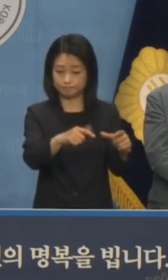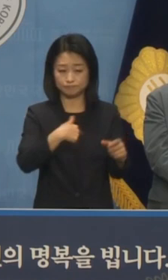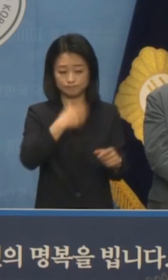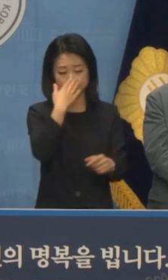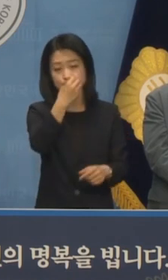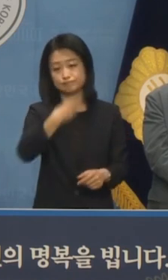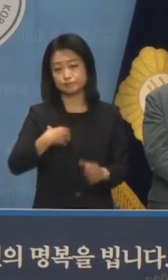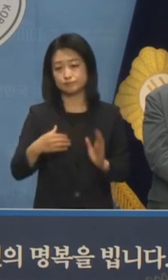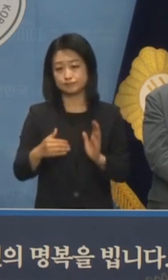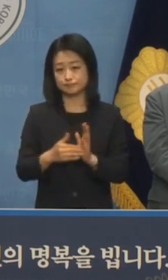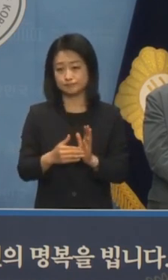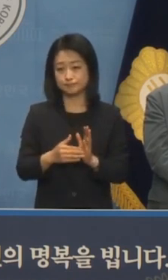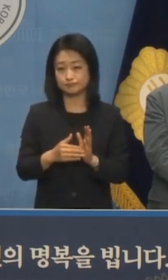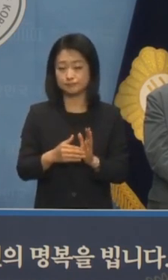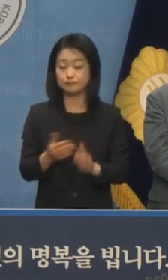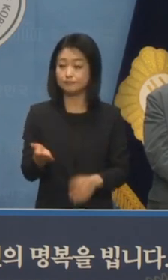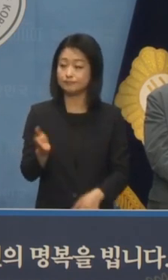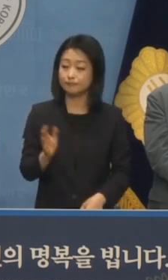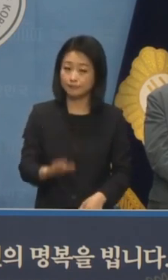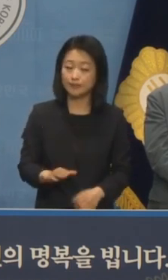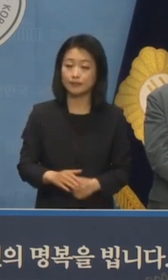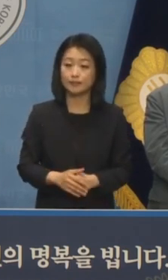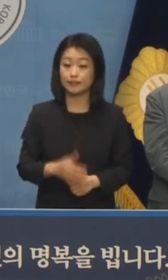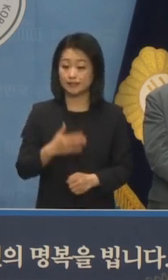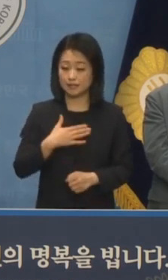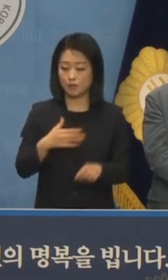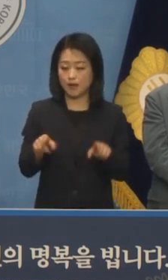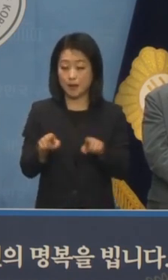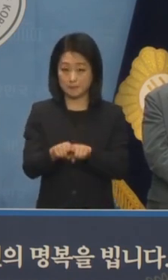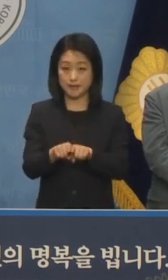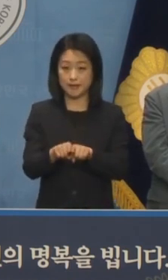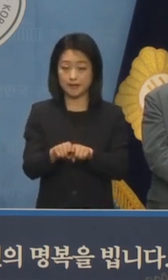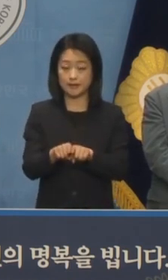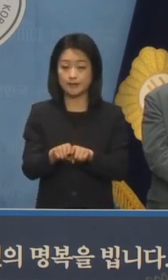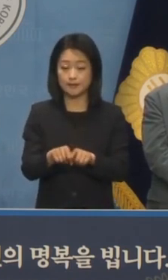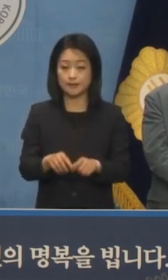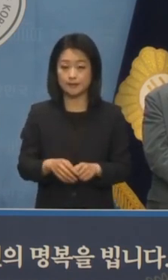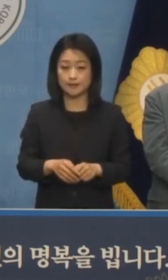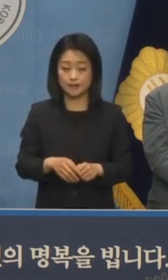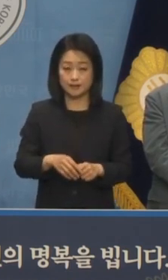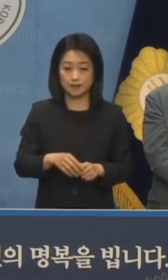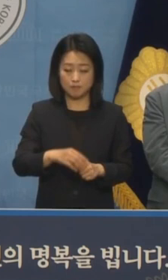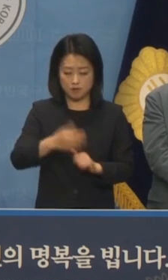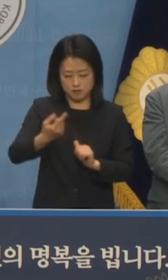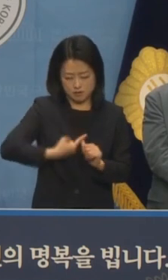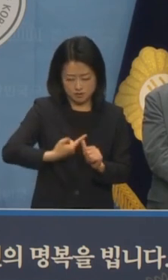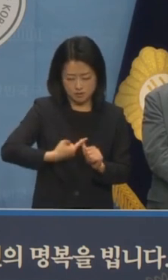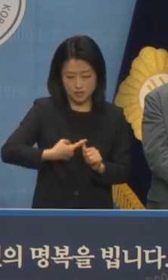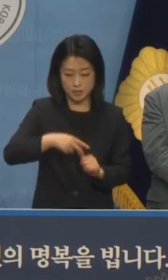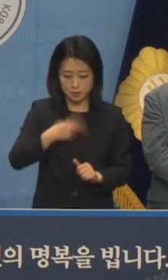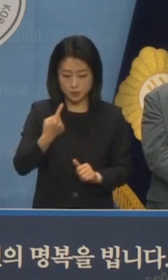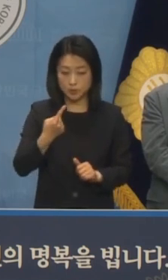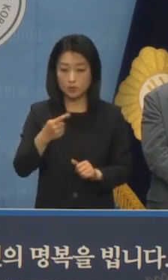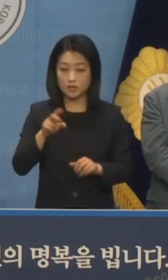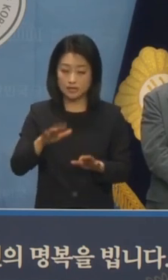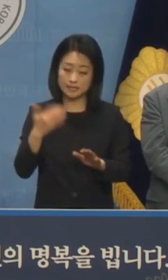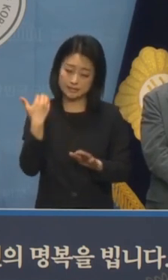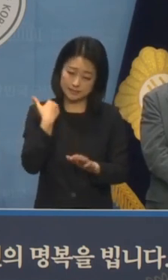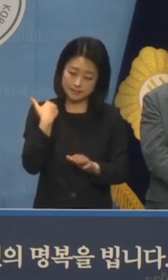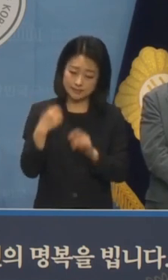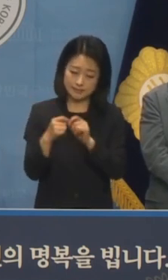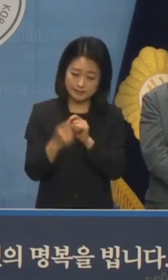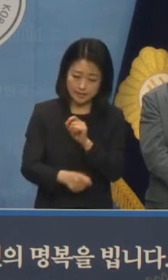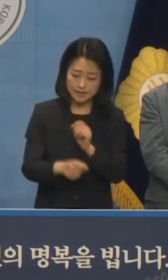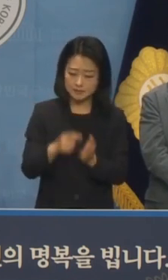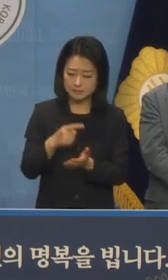있지만 그런 곳에서 저와 함께 어떠한 욕을 먹더라도 이 사회적 재난을 알리려고